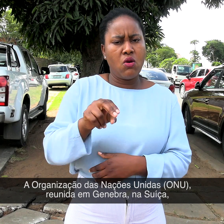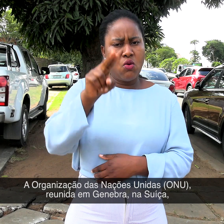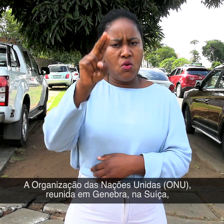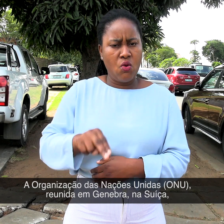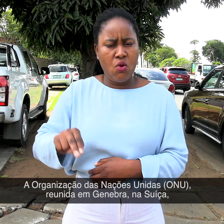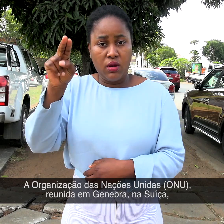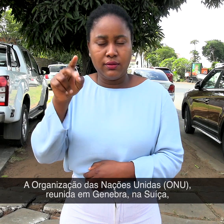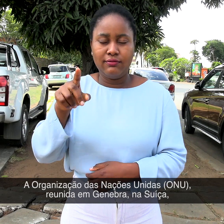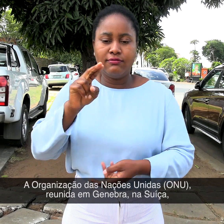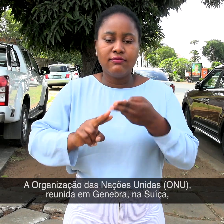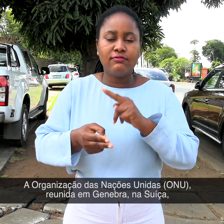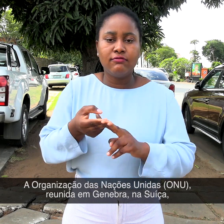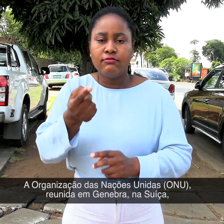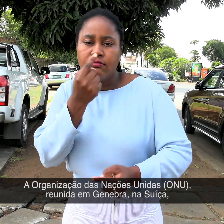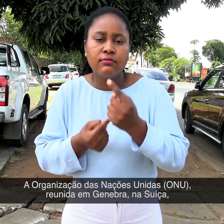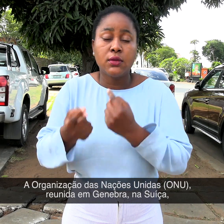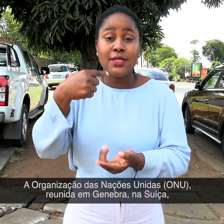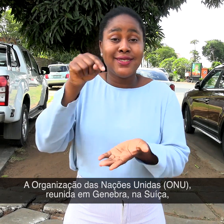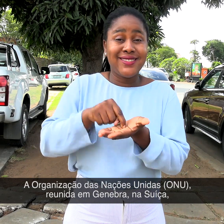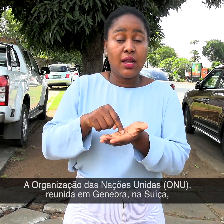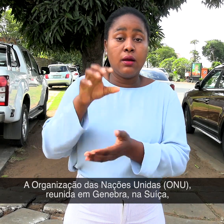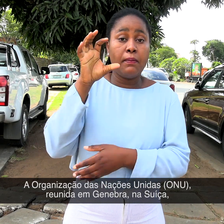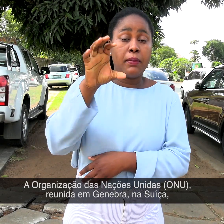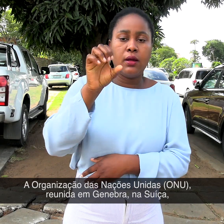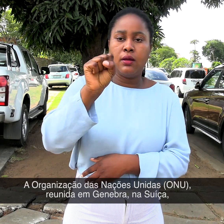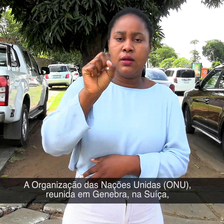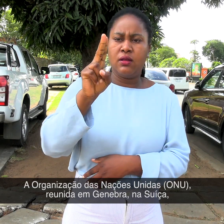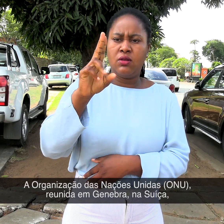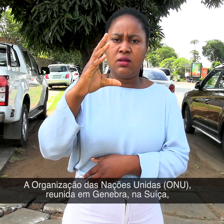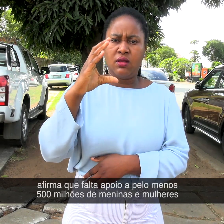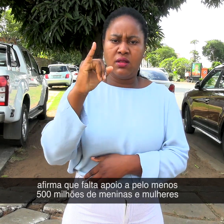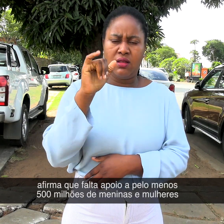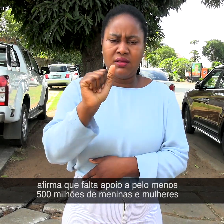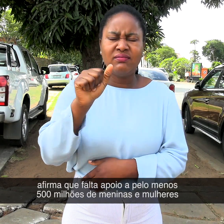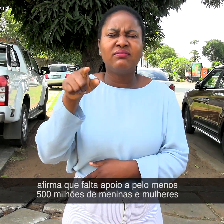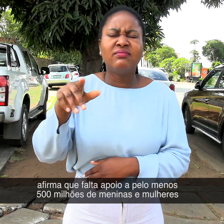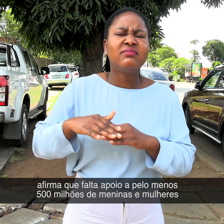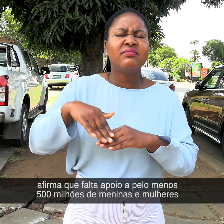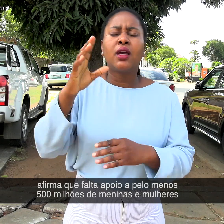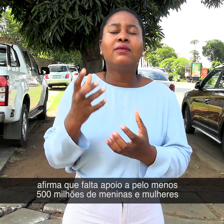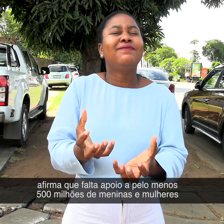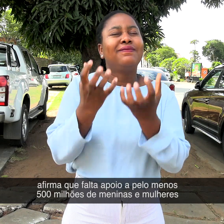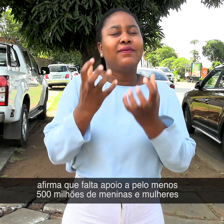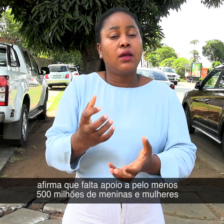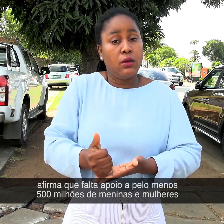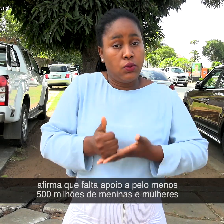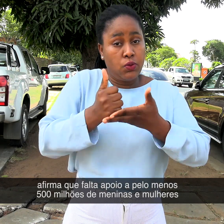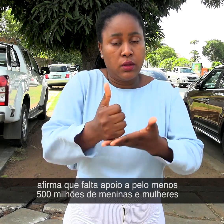A Organização das Nações Unidas, reunida em Genebra, na Suíça, afirma que falta apoio a pelo menos 500 milhões de